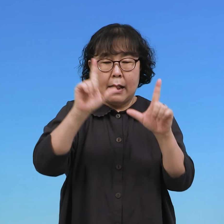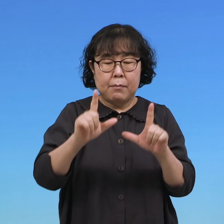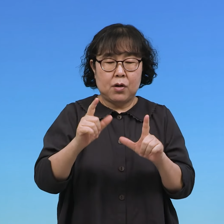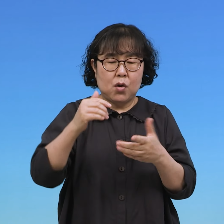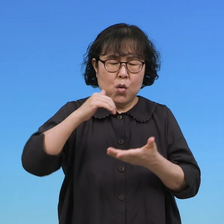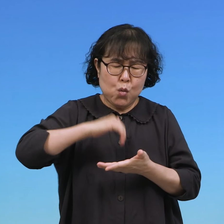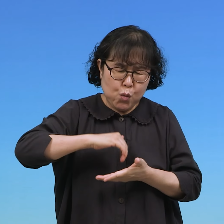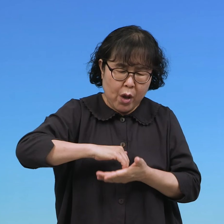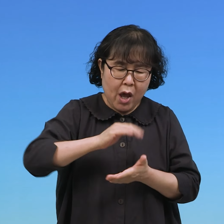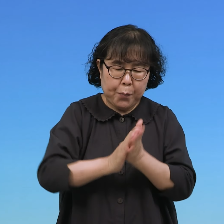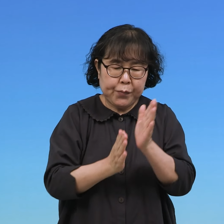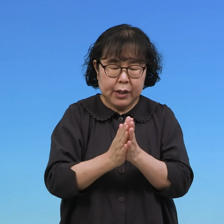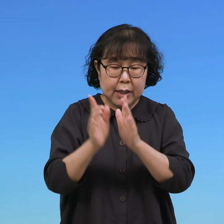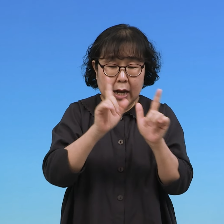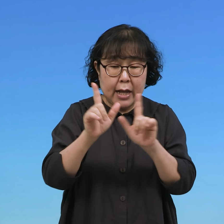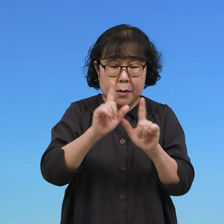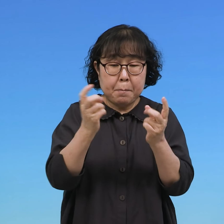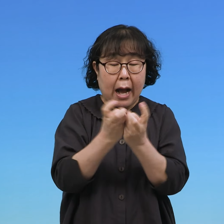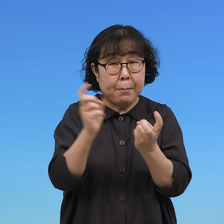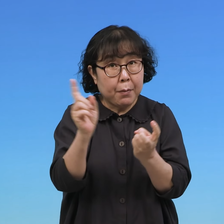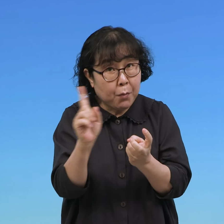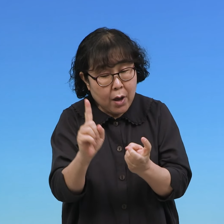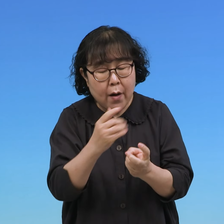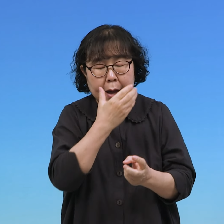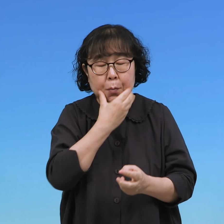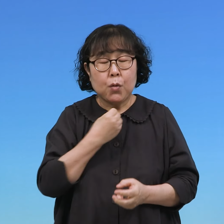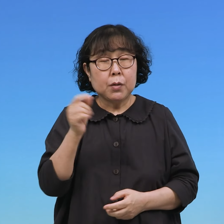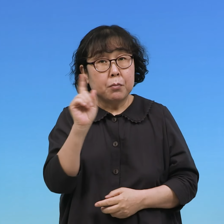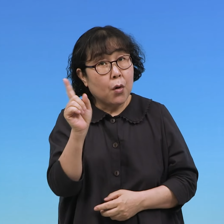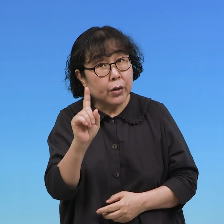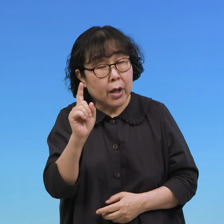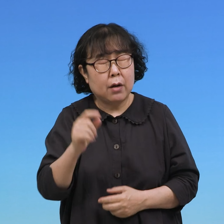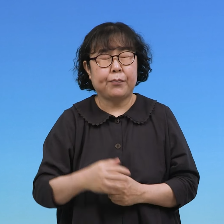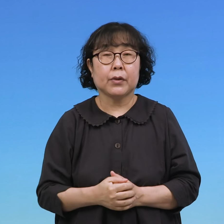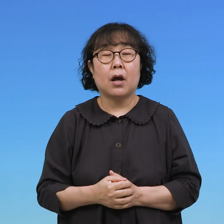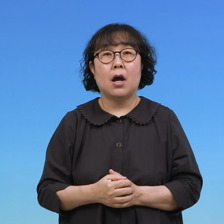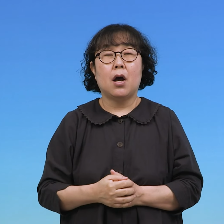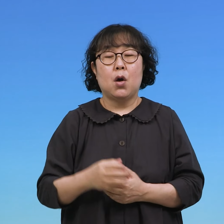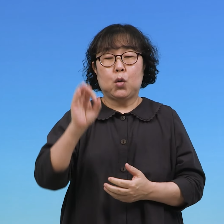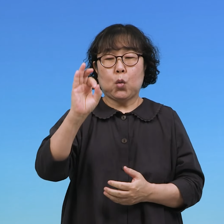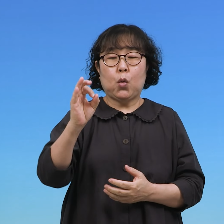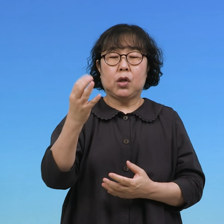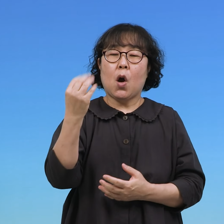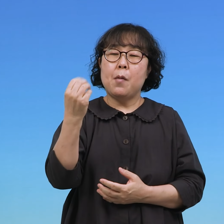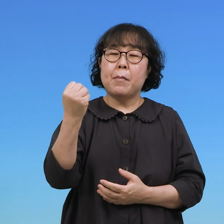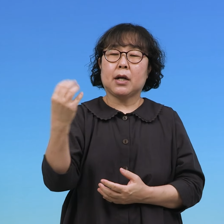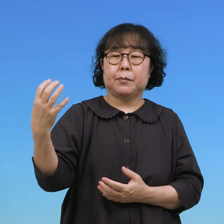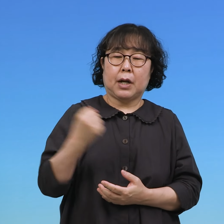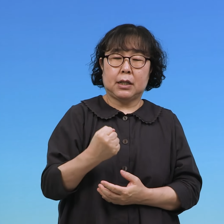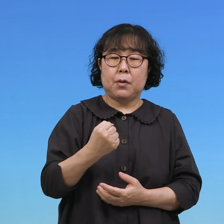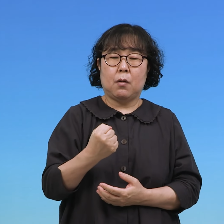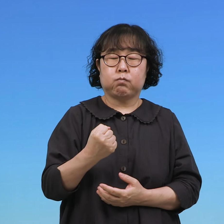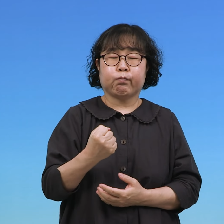살려면 어떻게 해야 하나요? 행복이란 무엇인가요? 돈은 얼만큼 가져야